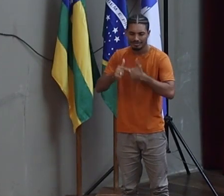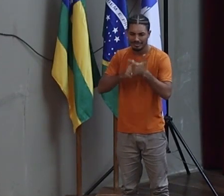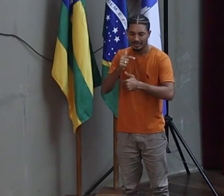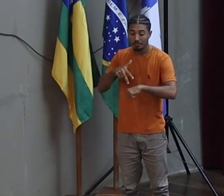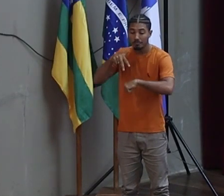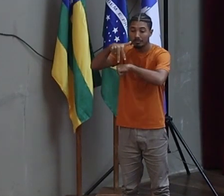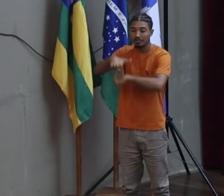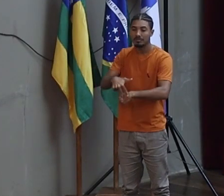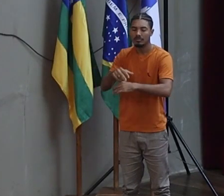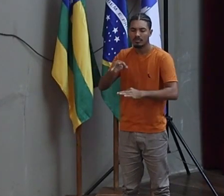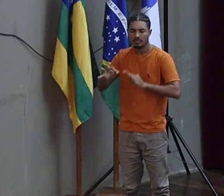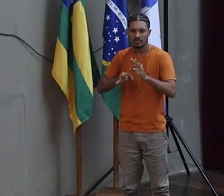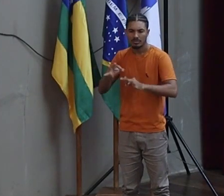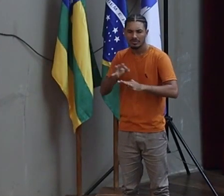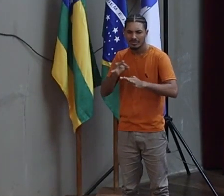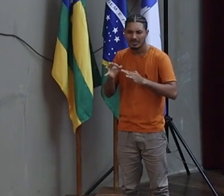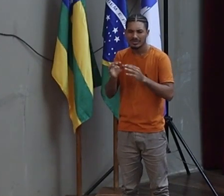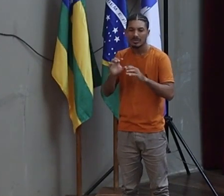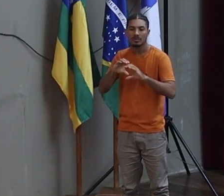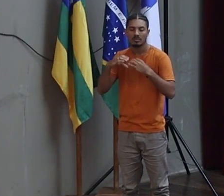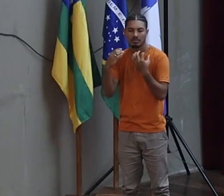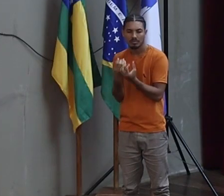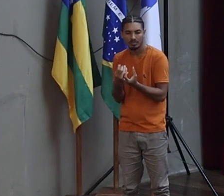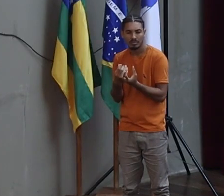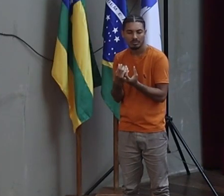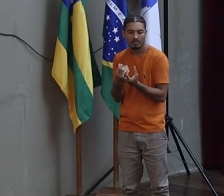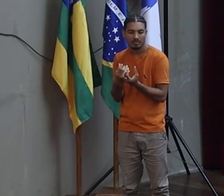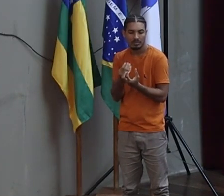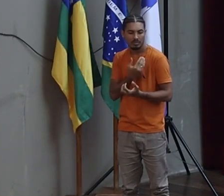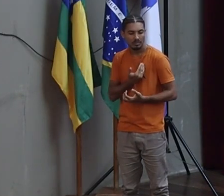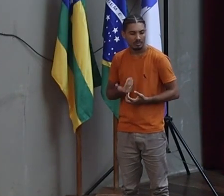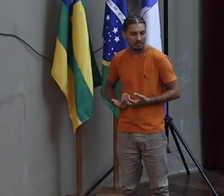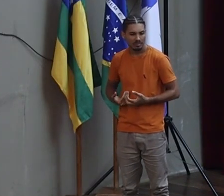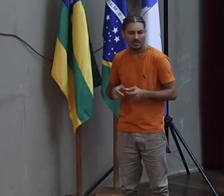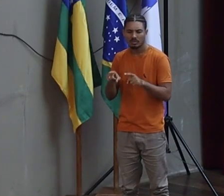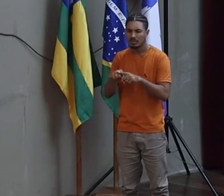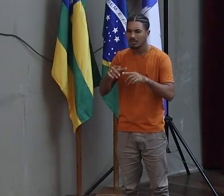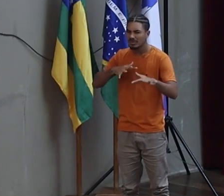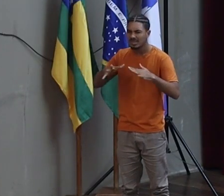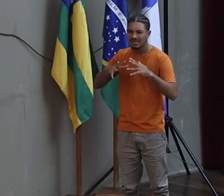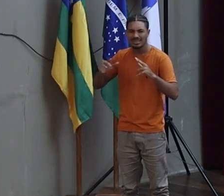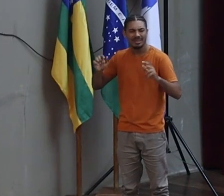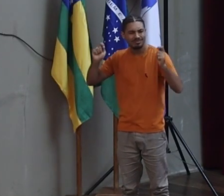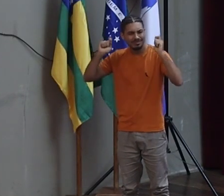posicionarmos e organizarmos audiências públicas, organizarmos manifestações,